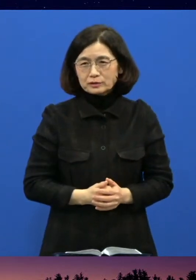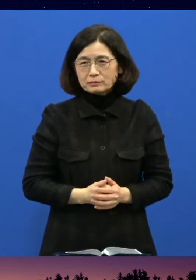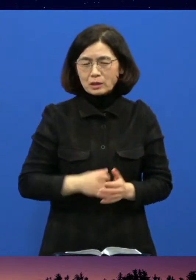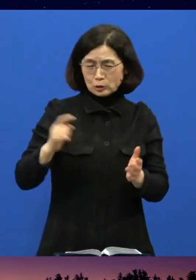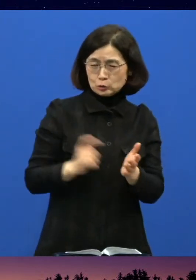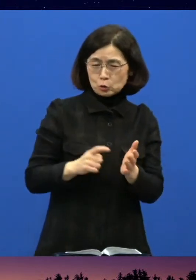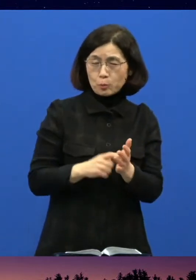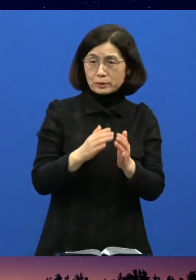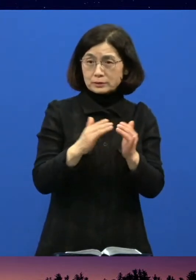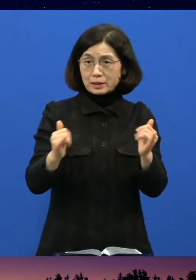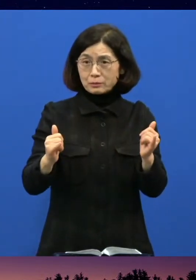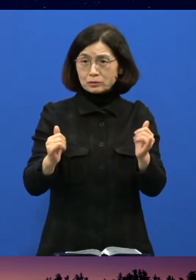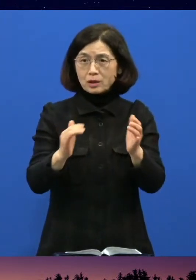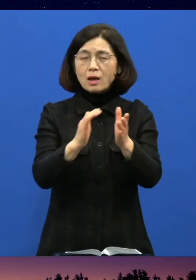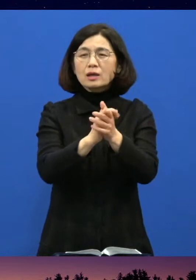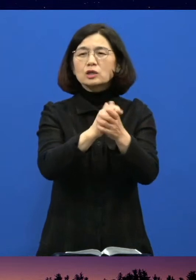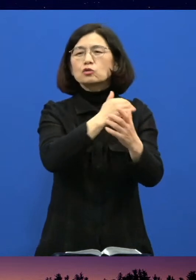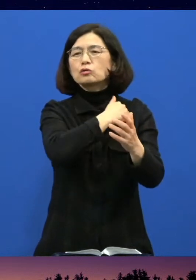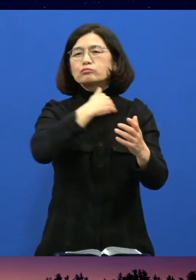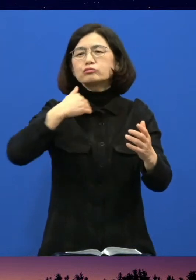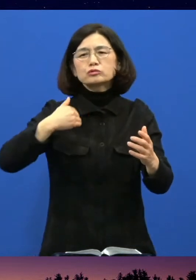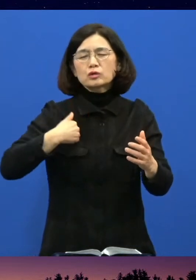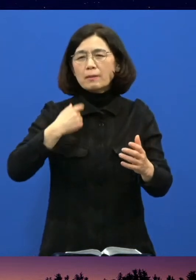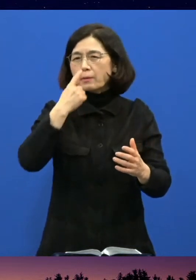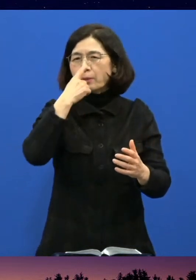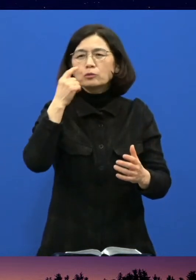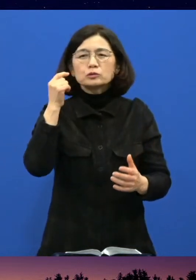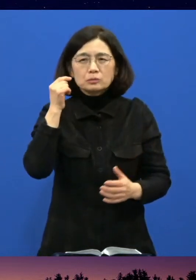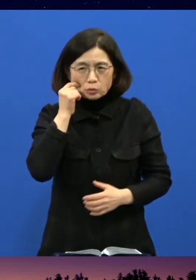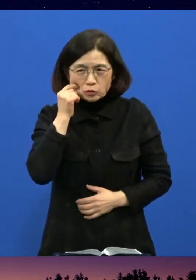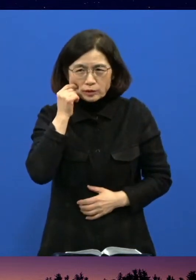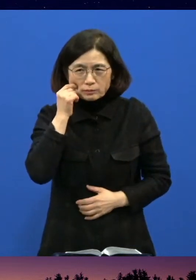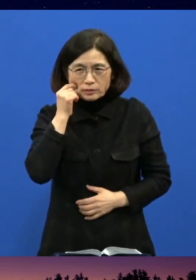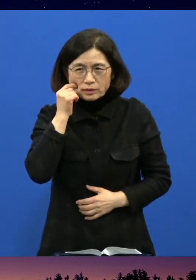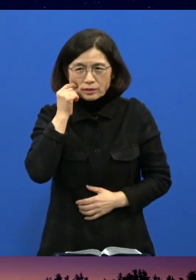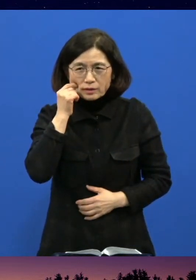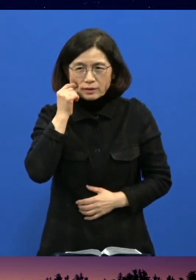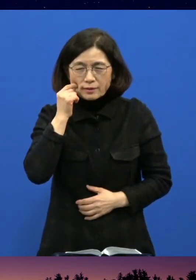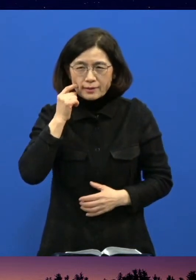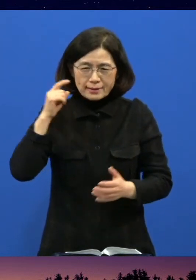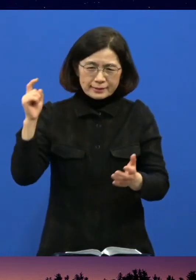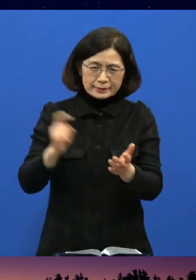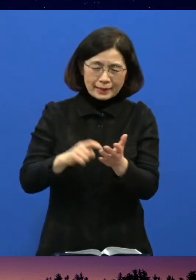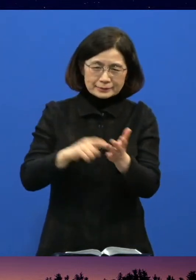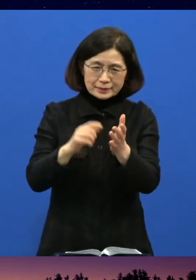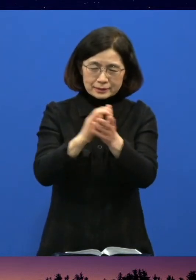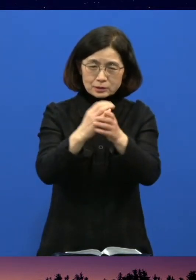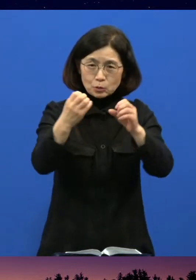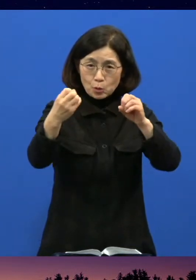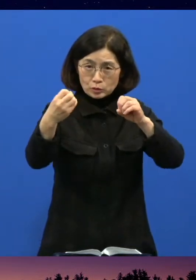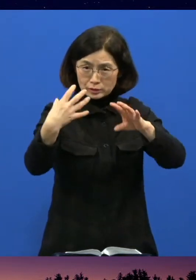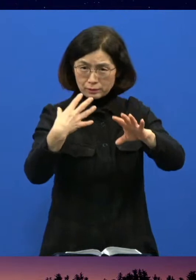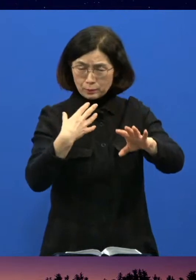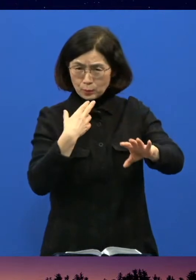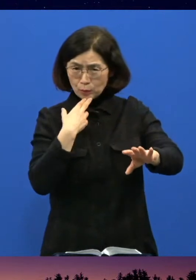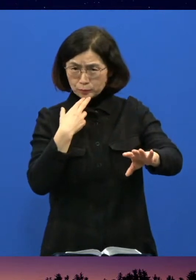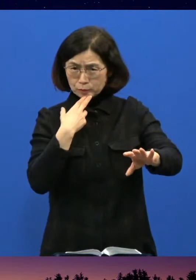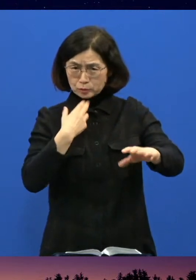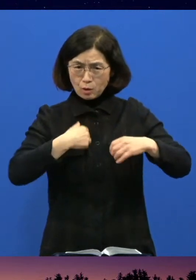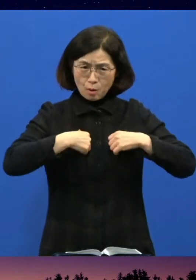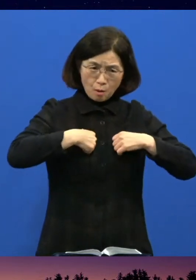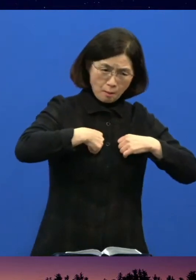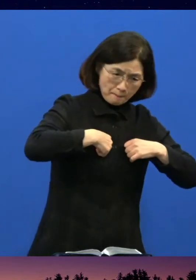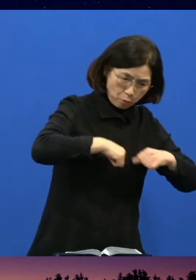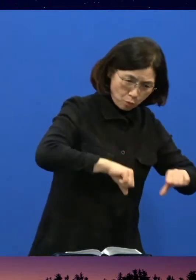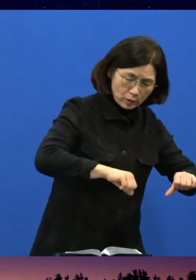조급한 사람은 기도가 뭔지를 알 길이 없어. 당장 응답되지 않는다고 포기해버리는 사람은 기도의 경지가 무엇인지